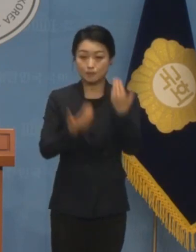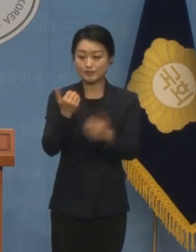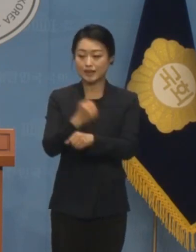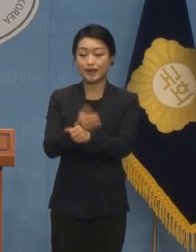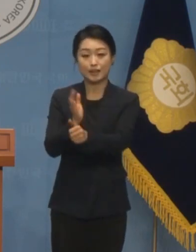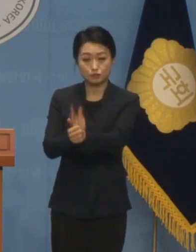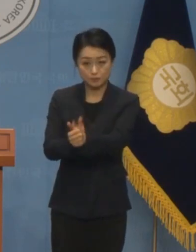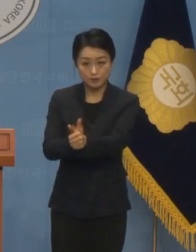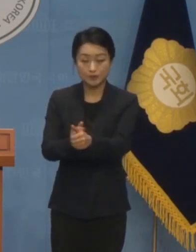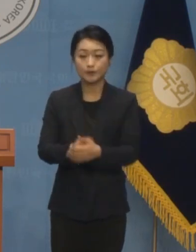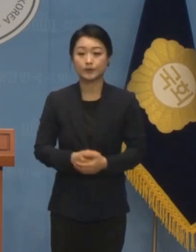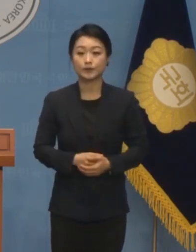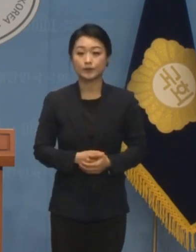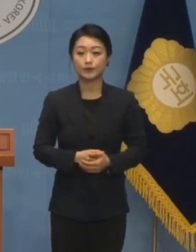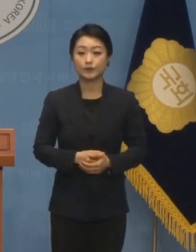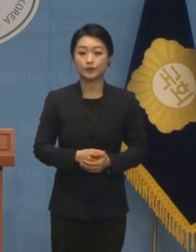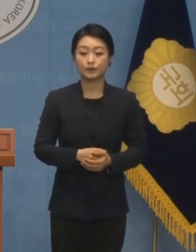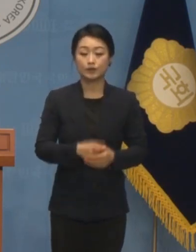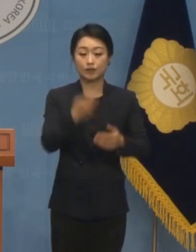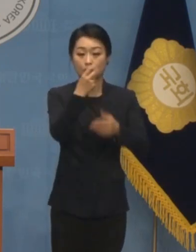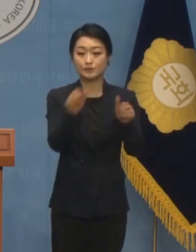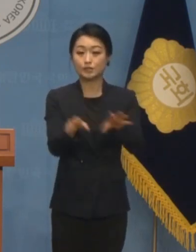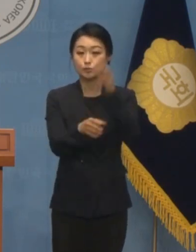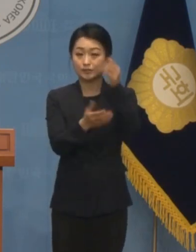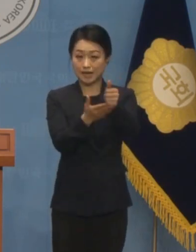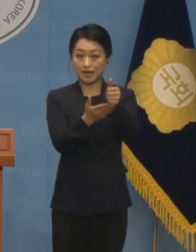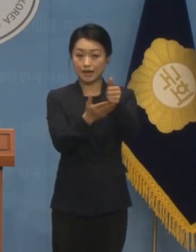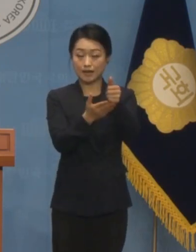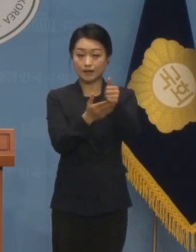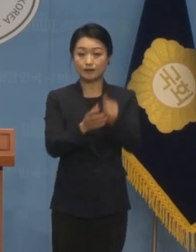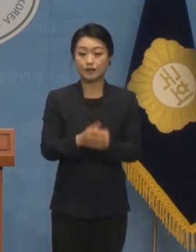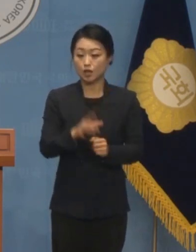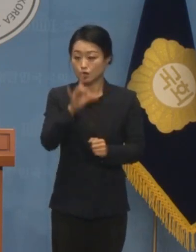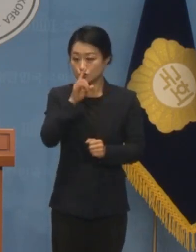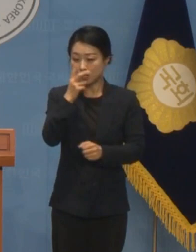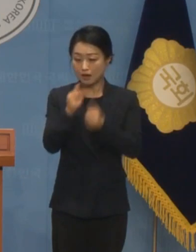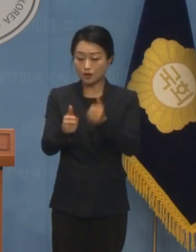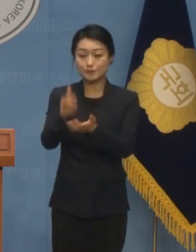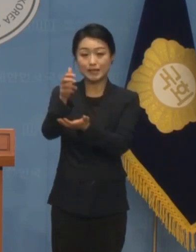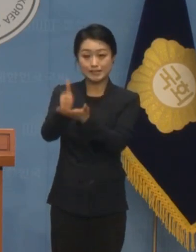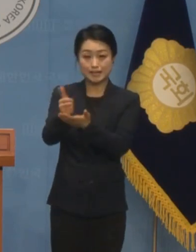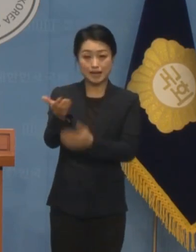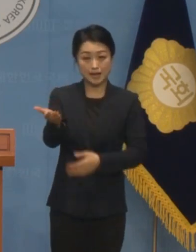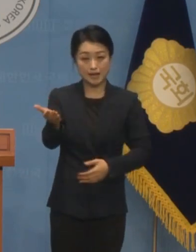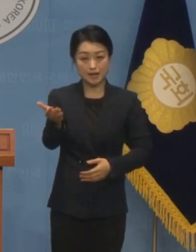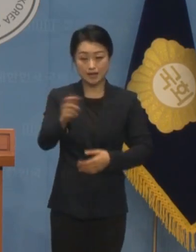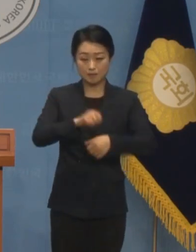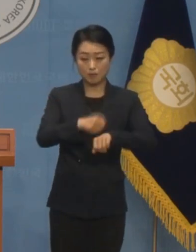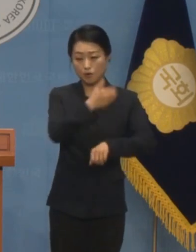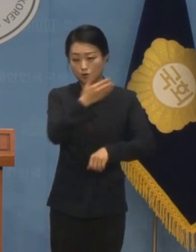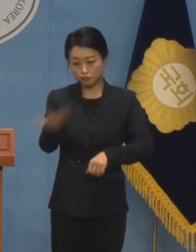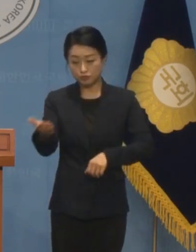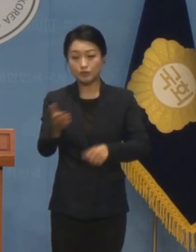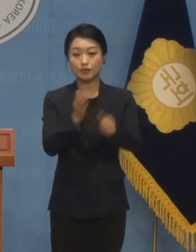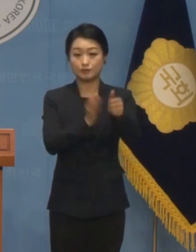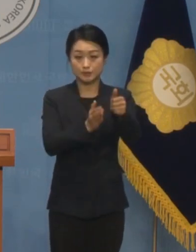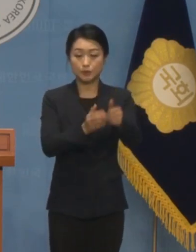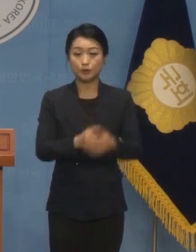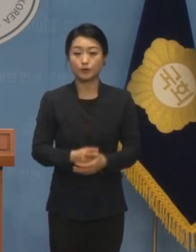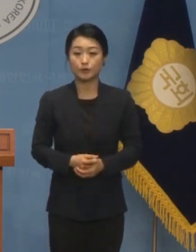착수해야 합니다. 이원석 총장은 이창수 중앙지검장에 대하여 징계를 청구해야